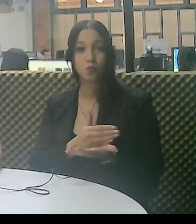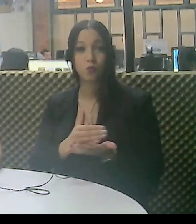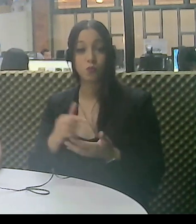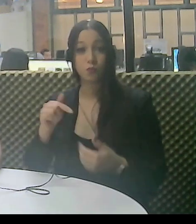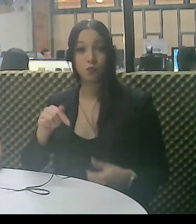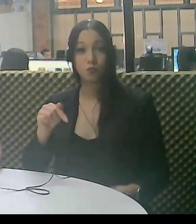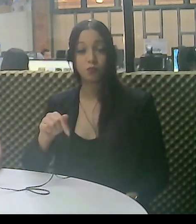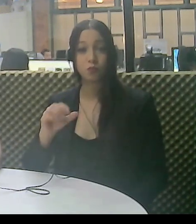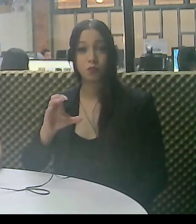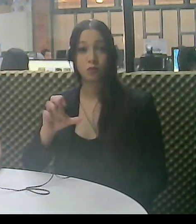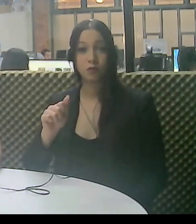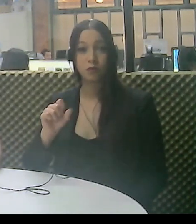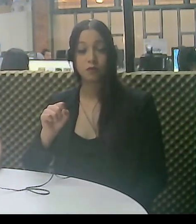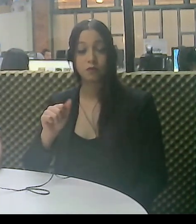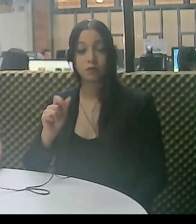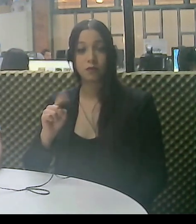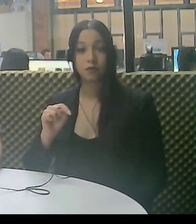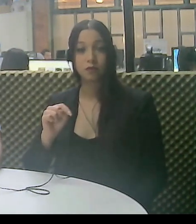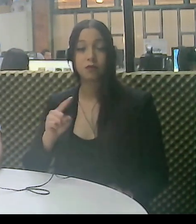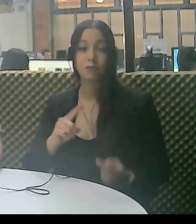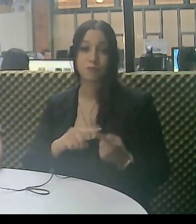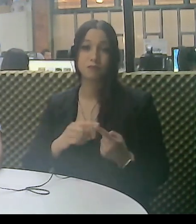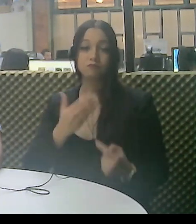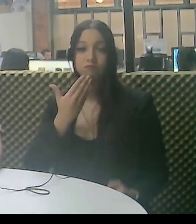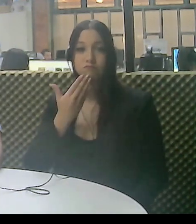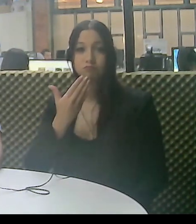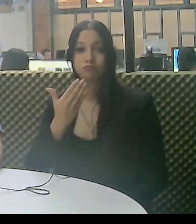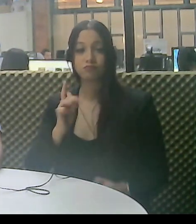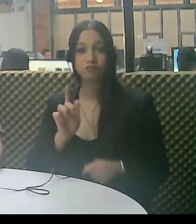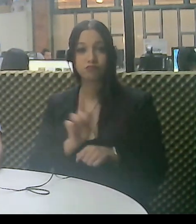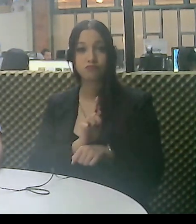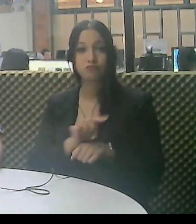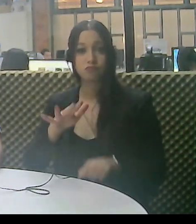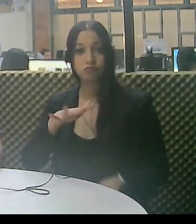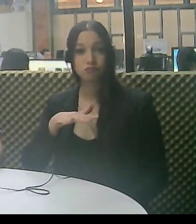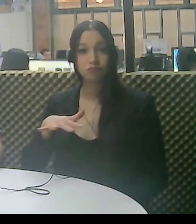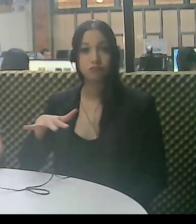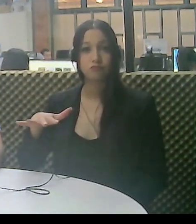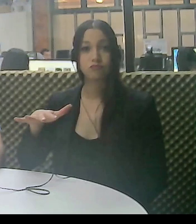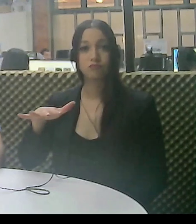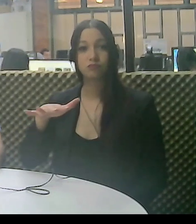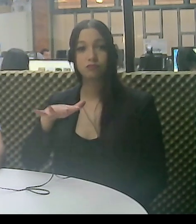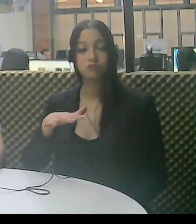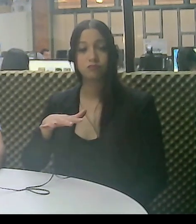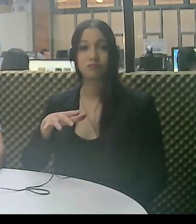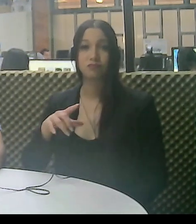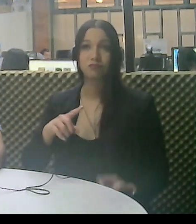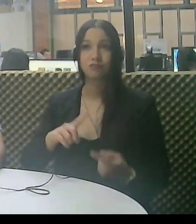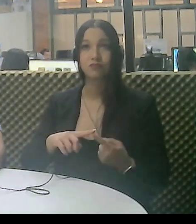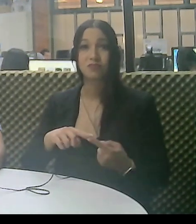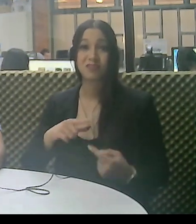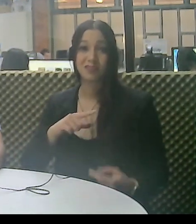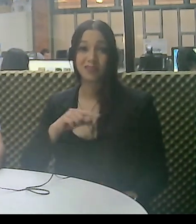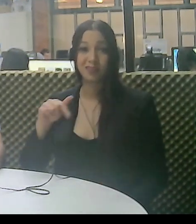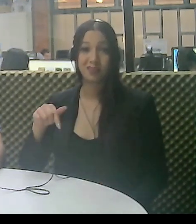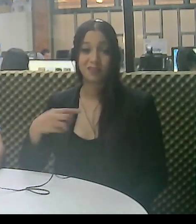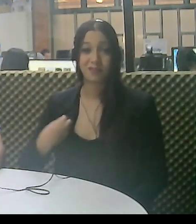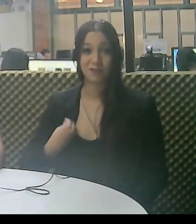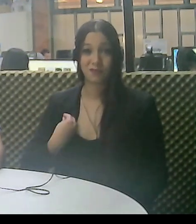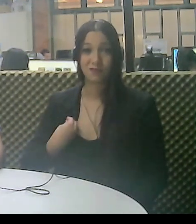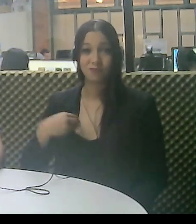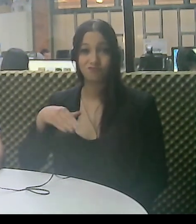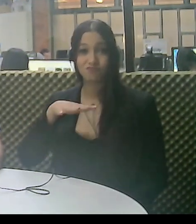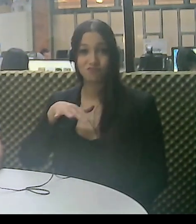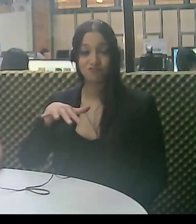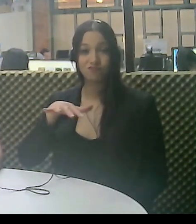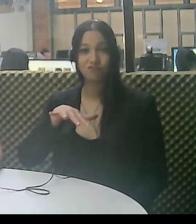no CEASA justamente por um pedido aqui da gerência do CEASA de viver aqui no